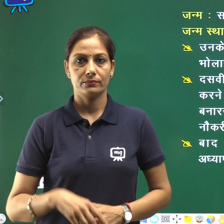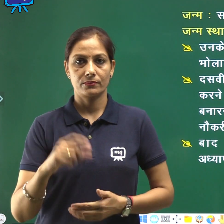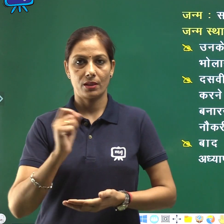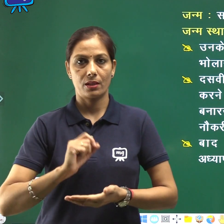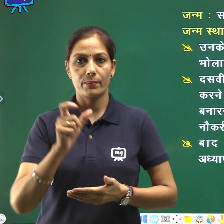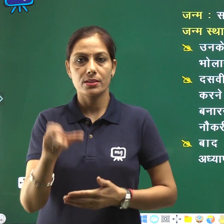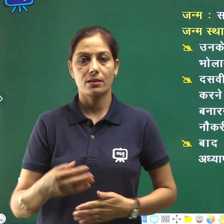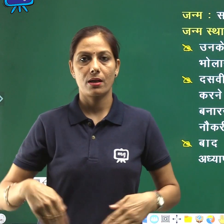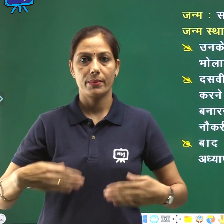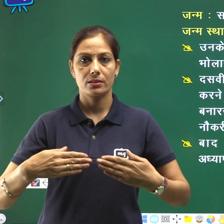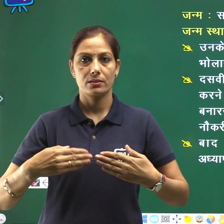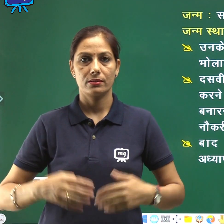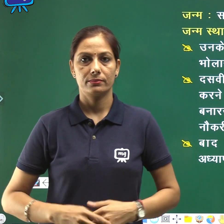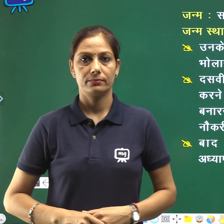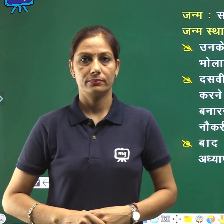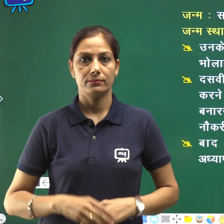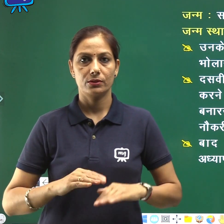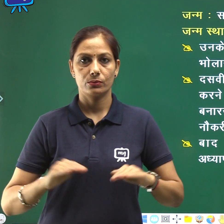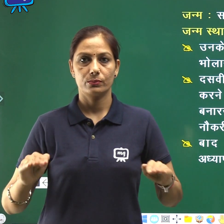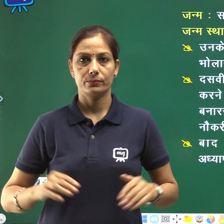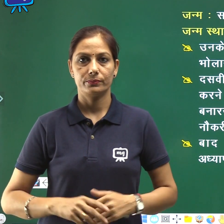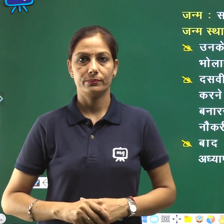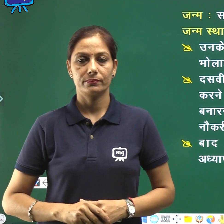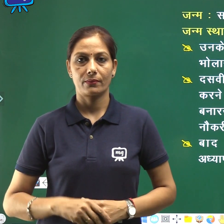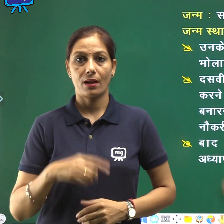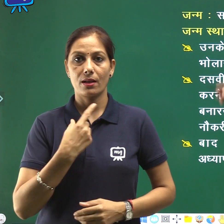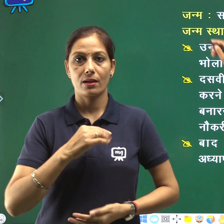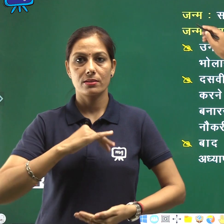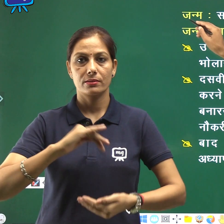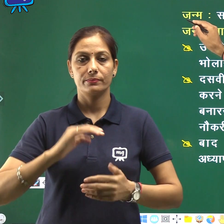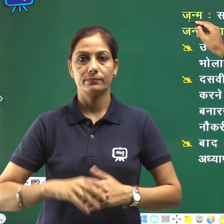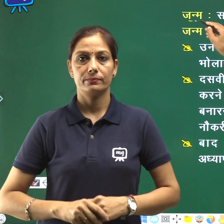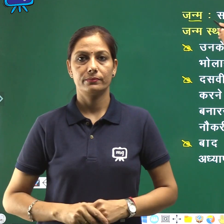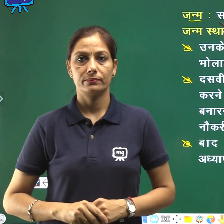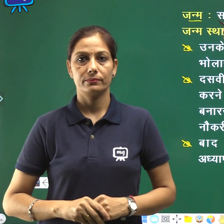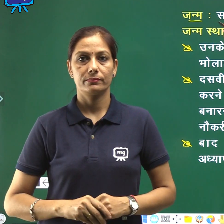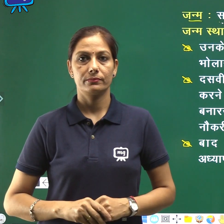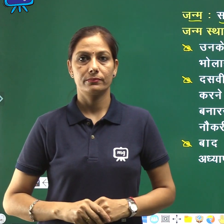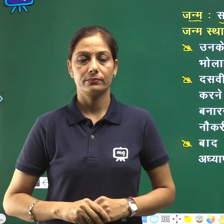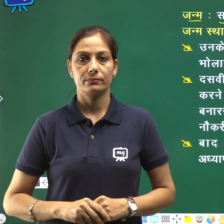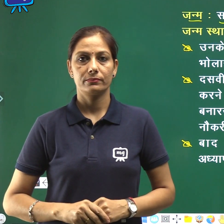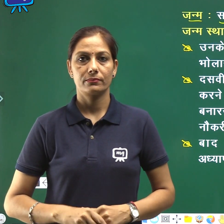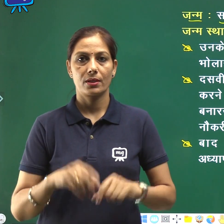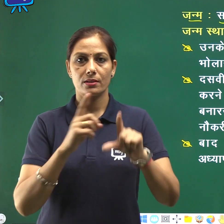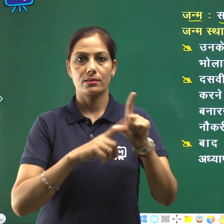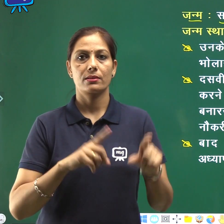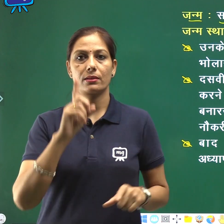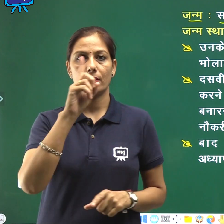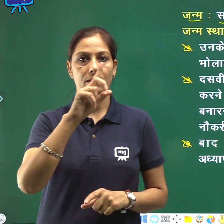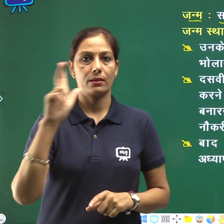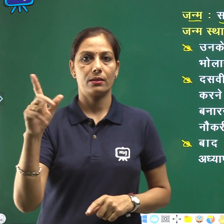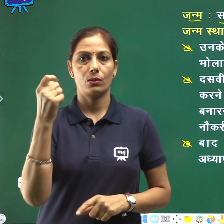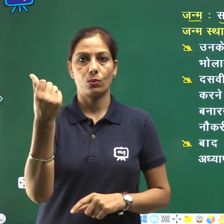लेखक परिचय। बच्चों, इनका जन्म सन 1893 ईस्वी में